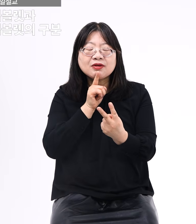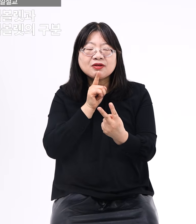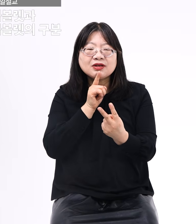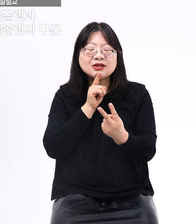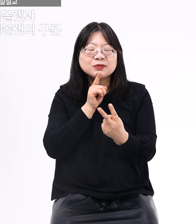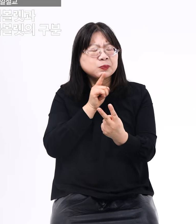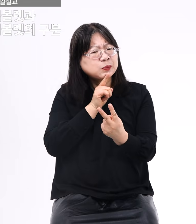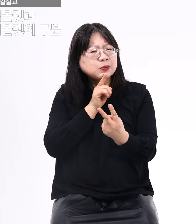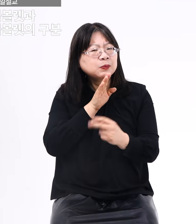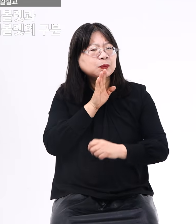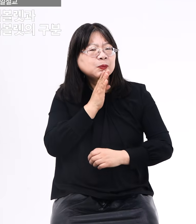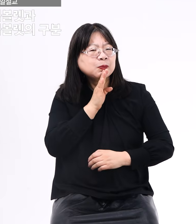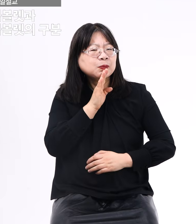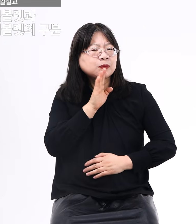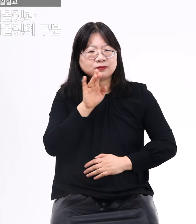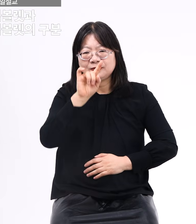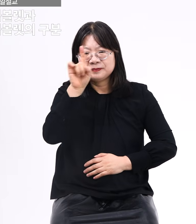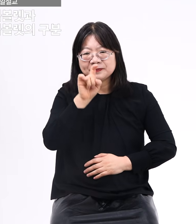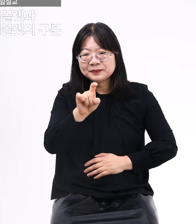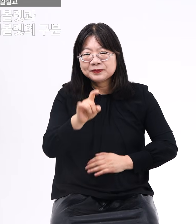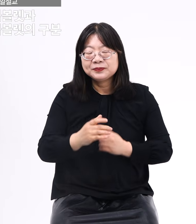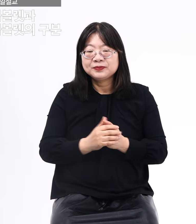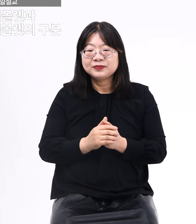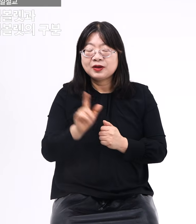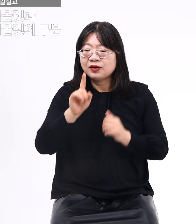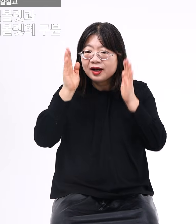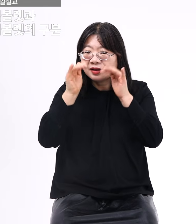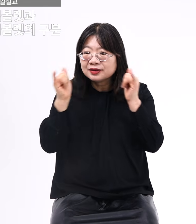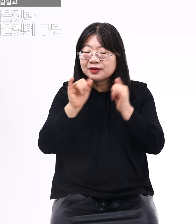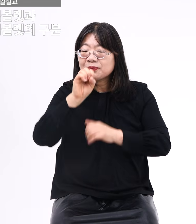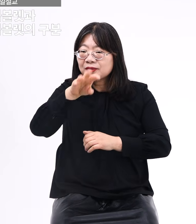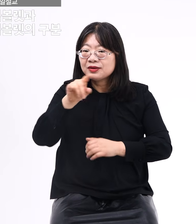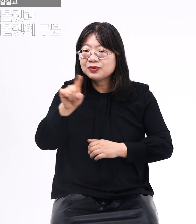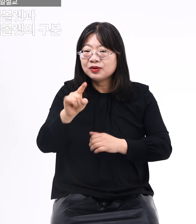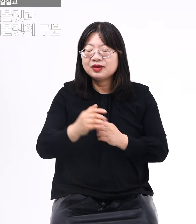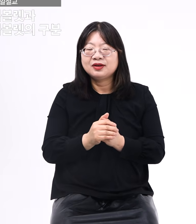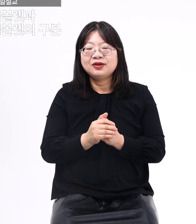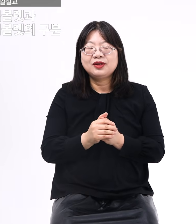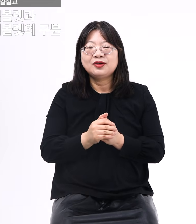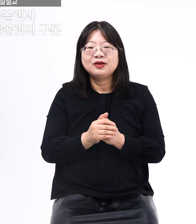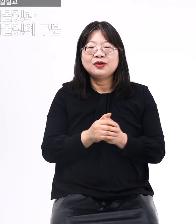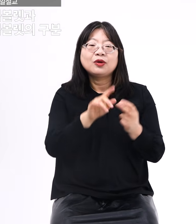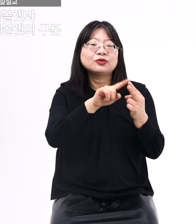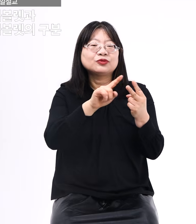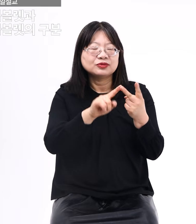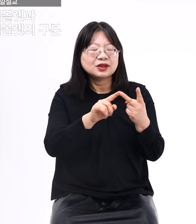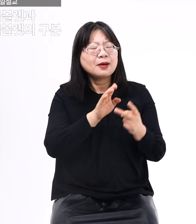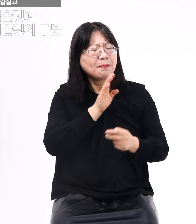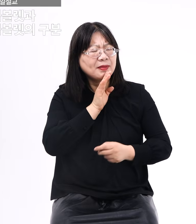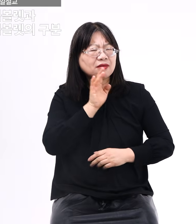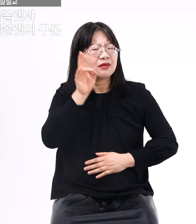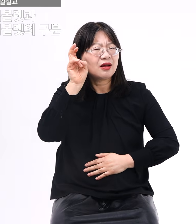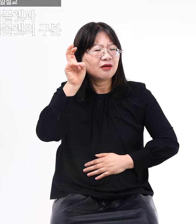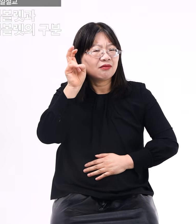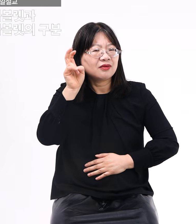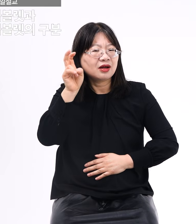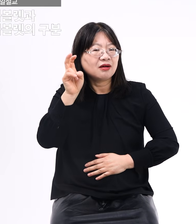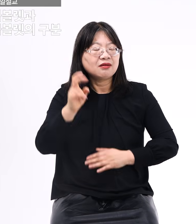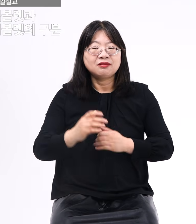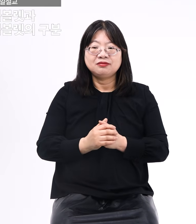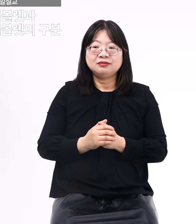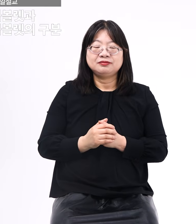걸까요? 그래서 어떤 학자는 이렇게 얘기를 해요. 둘 다 맞을 수도 있다.